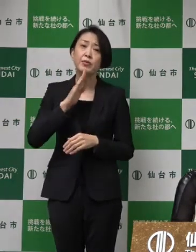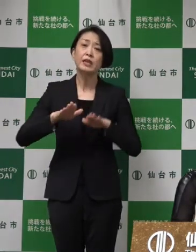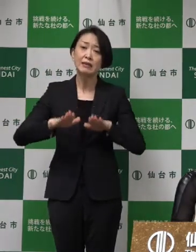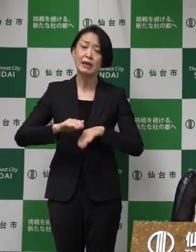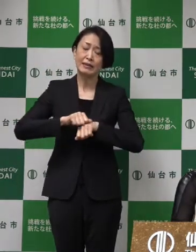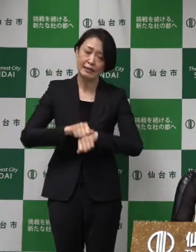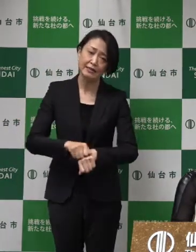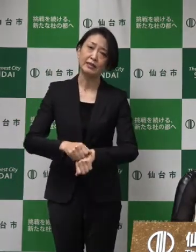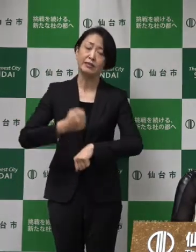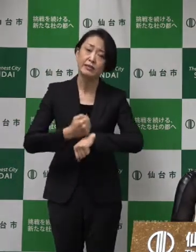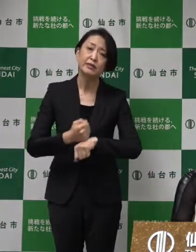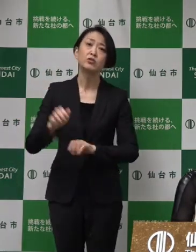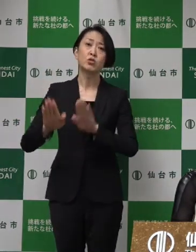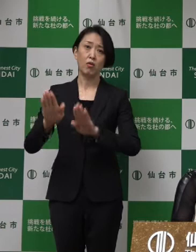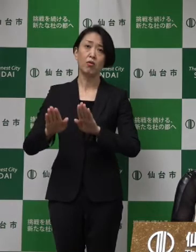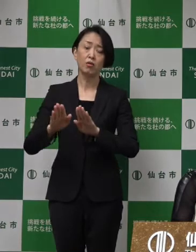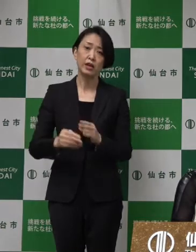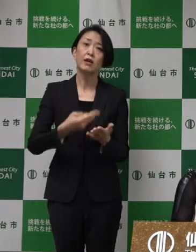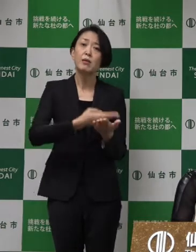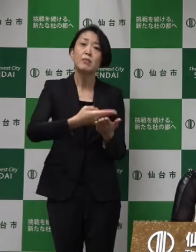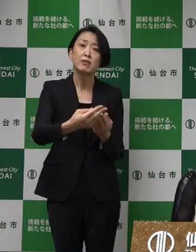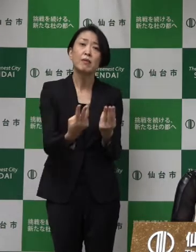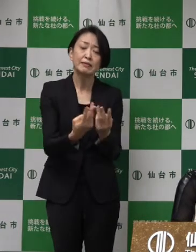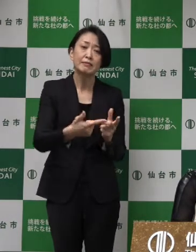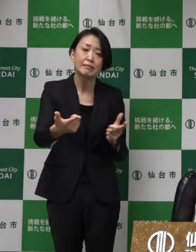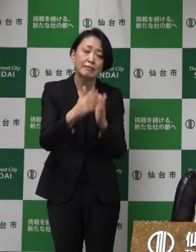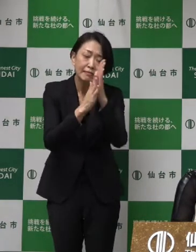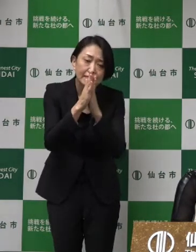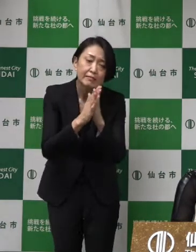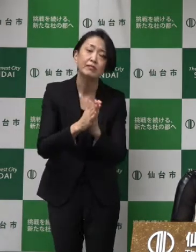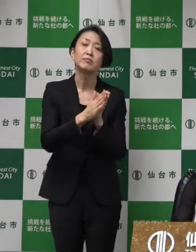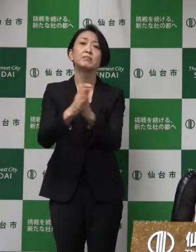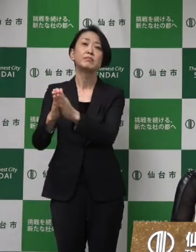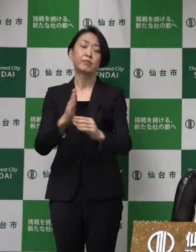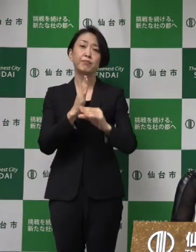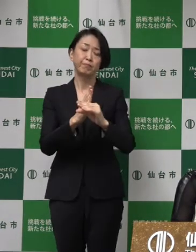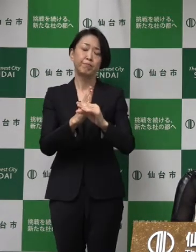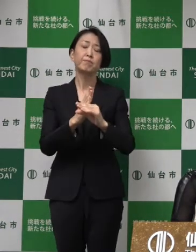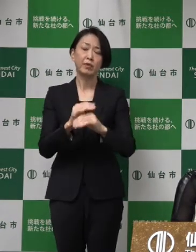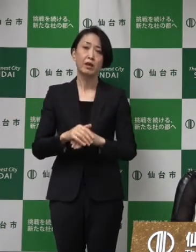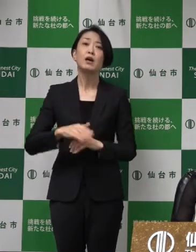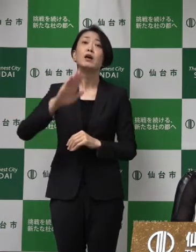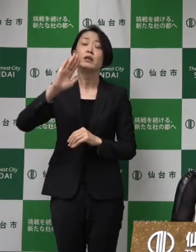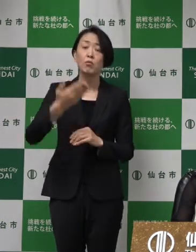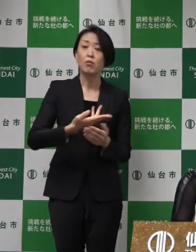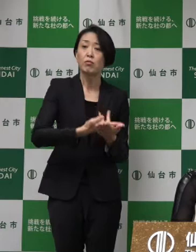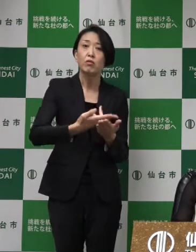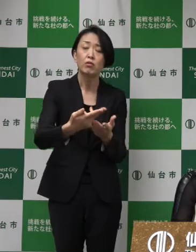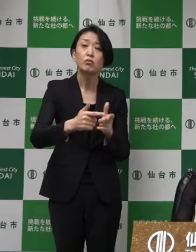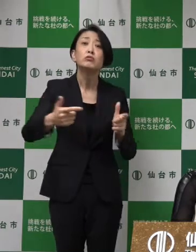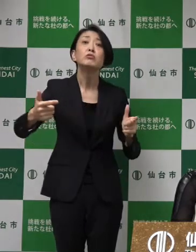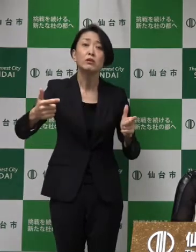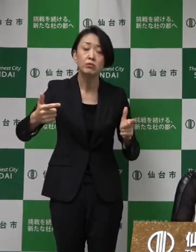病床の確保などをお願いをしているところでございます。しかしながら病床のみならず、コロ